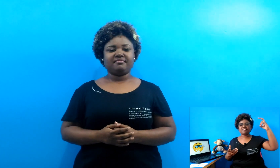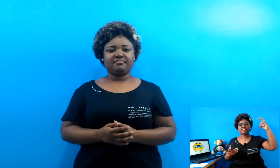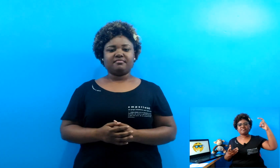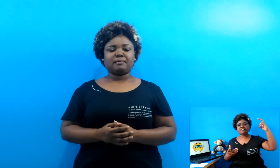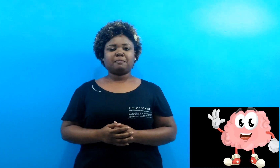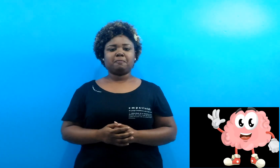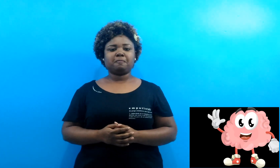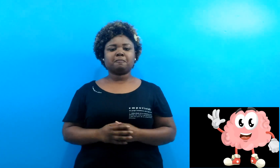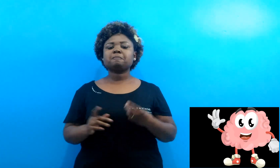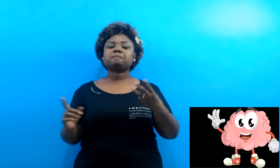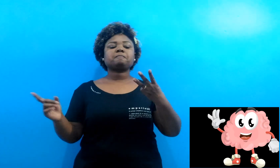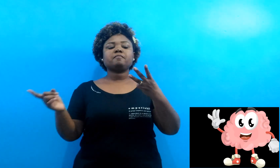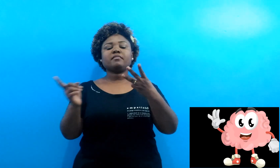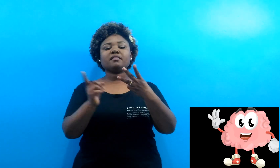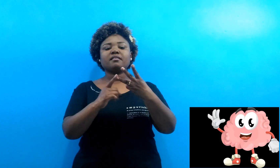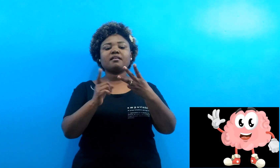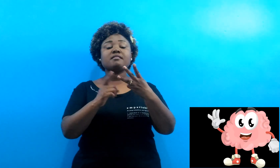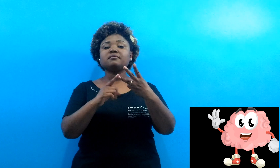inteligente.